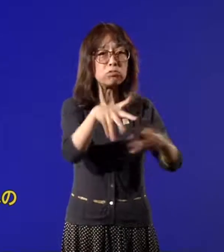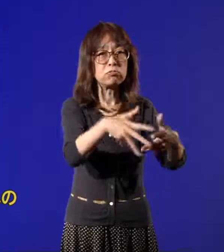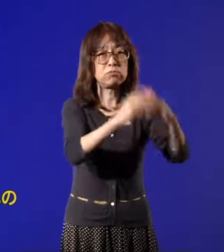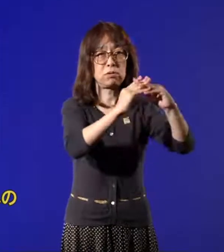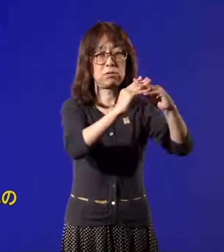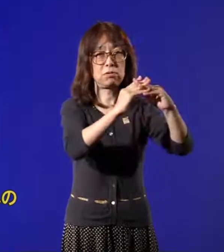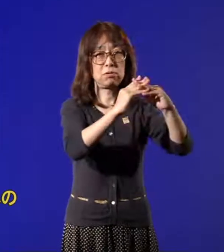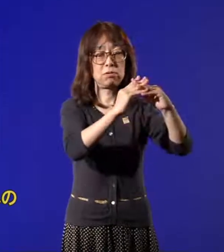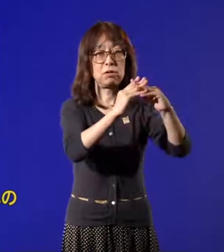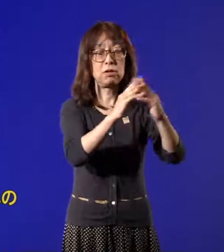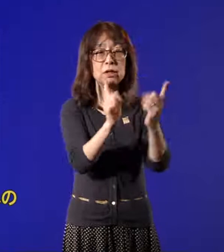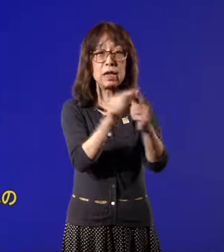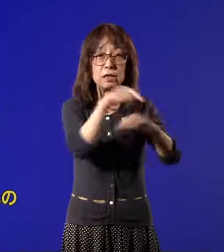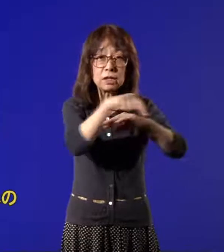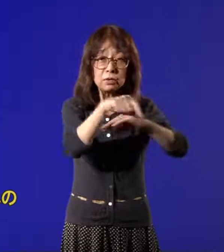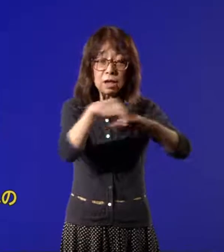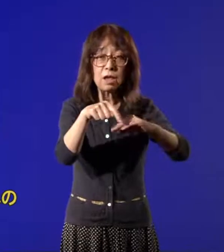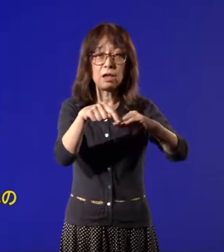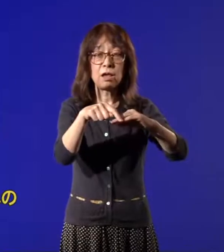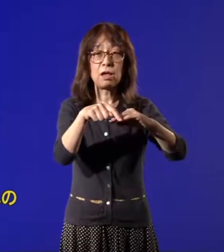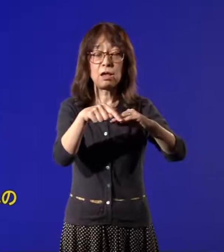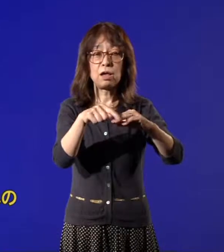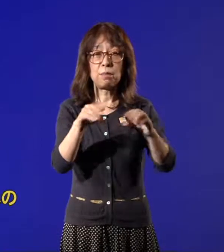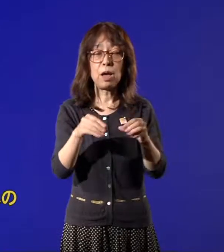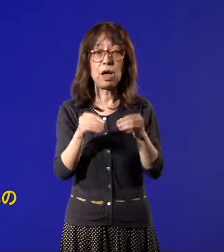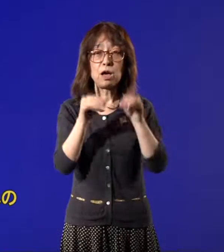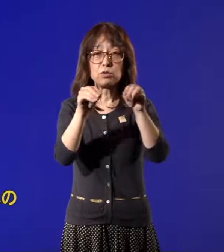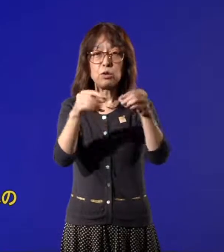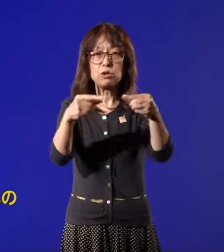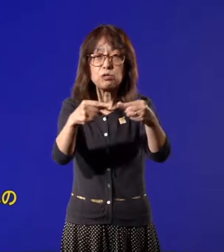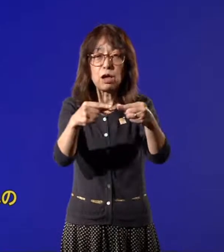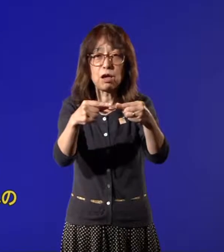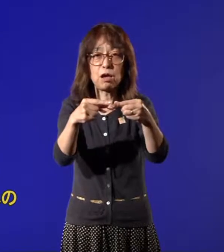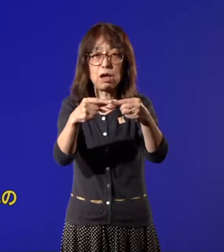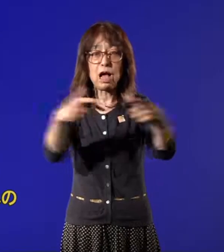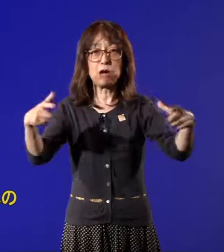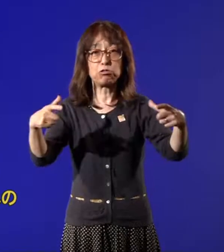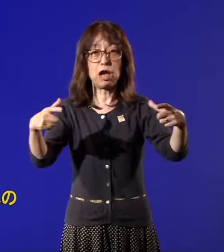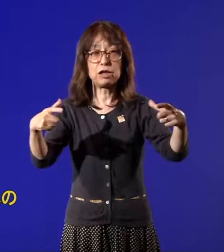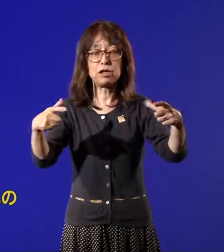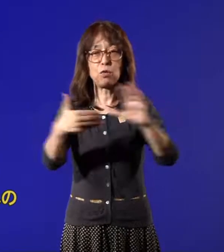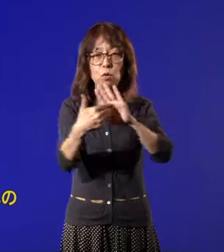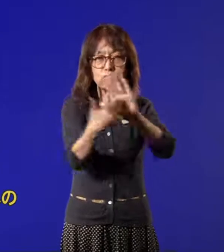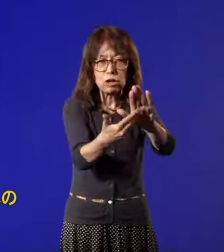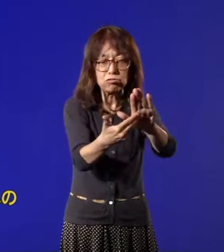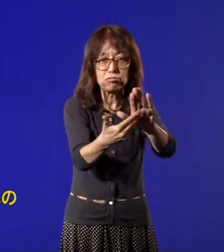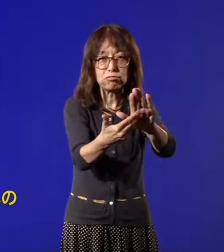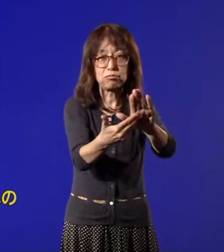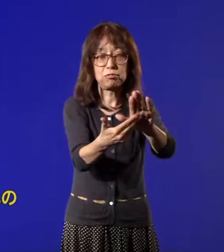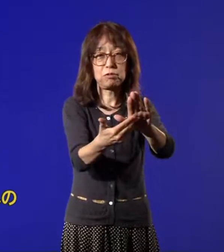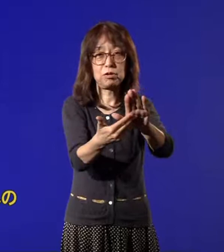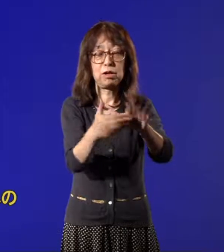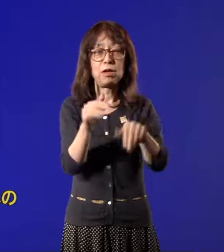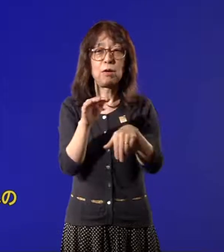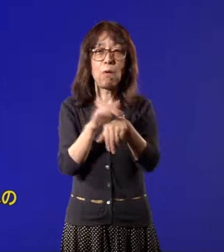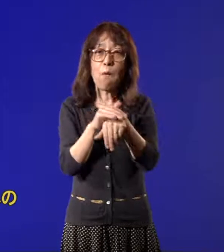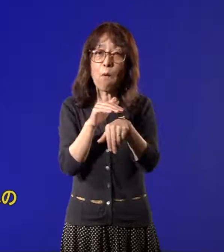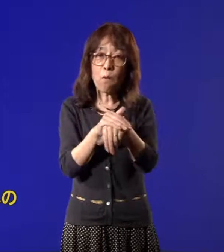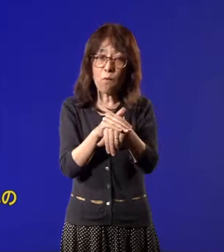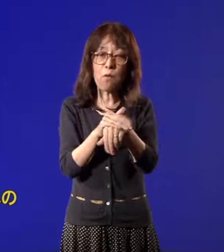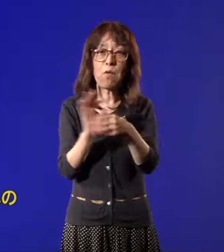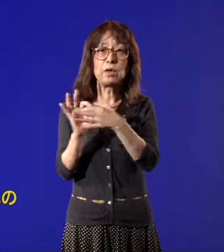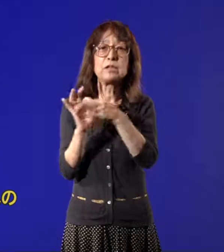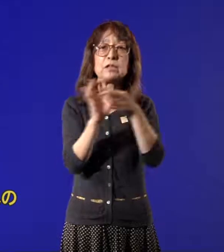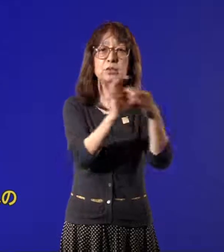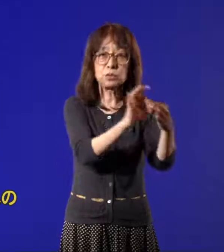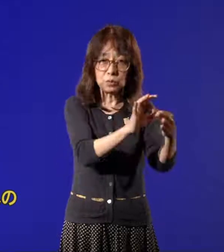ね、拡大を、クラスターの拡大を防いでいくということについて、引き続きしっかり取り組ん